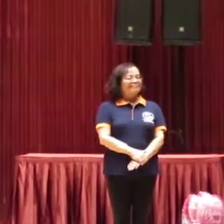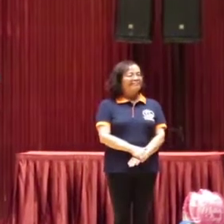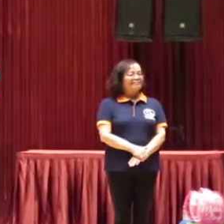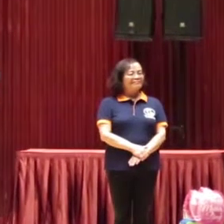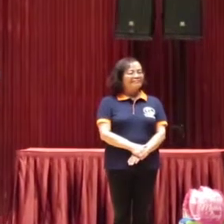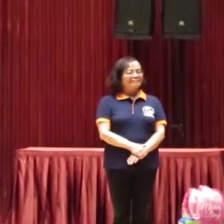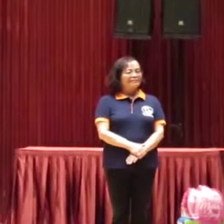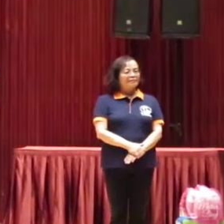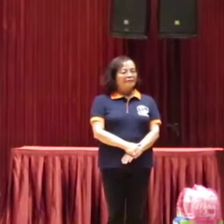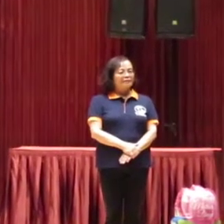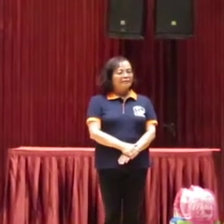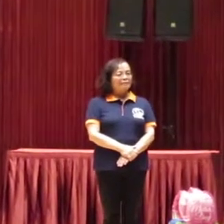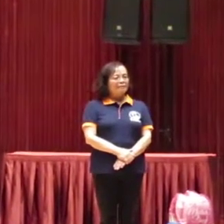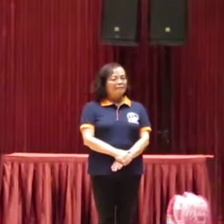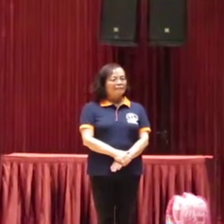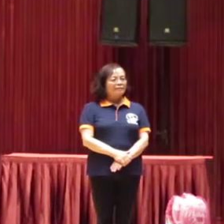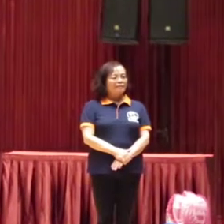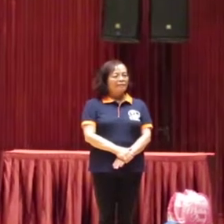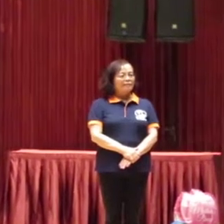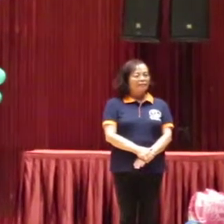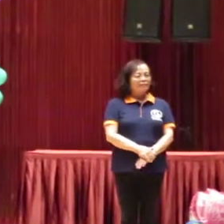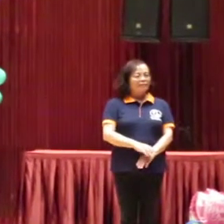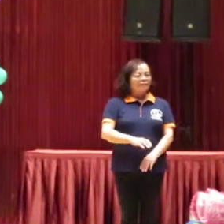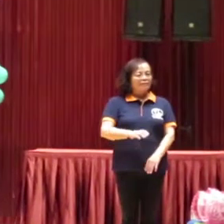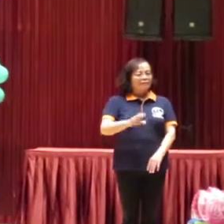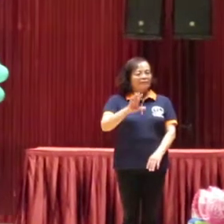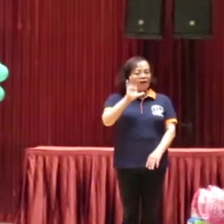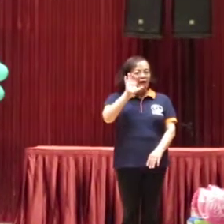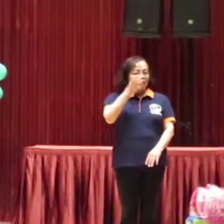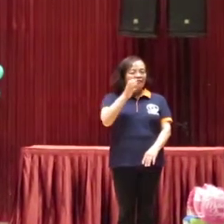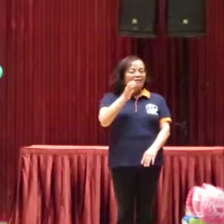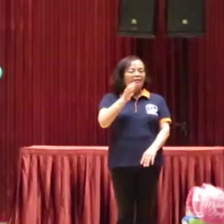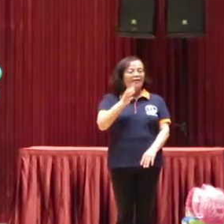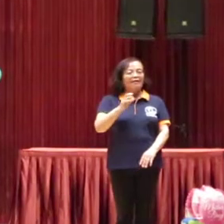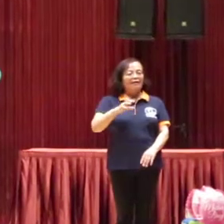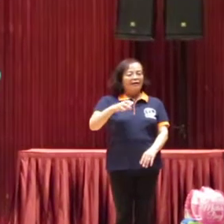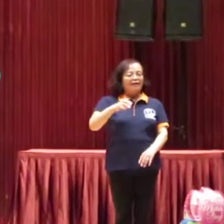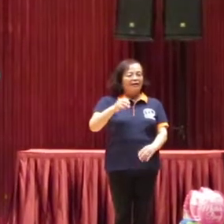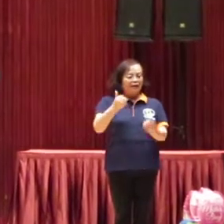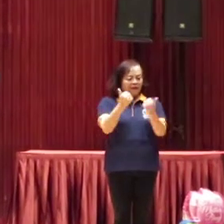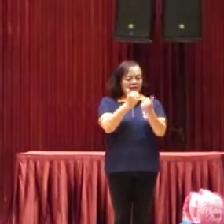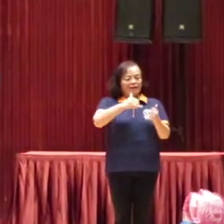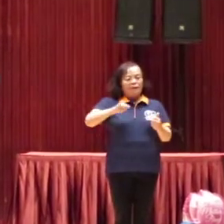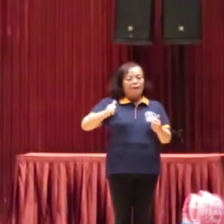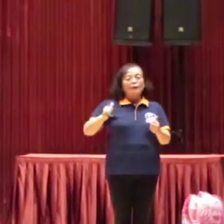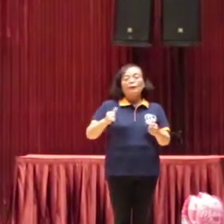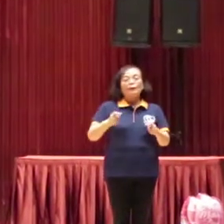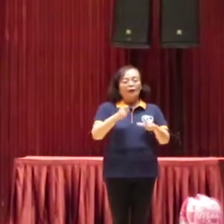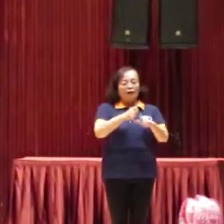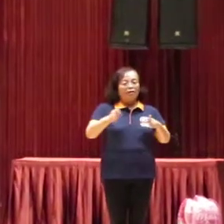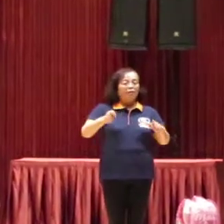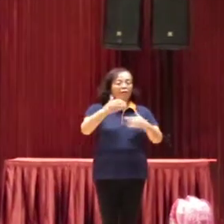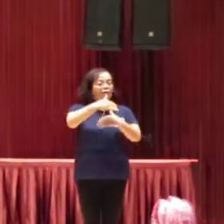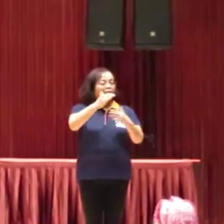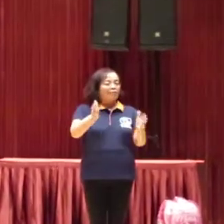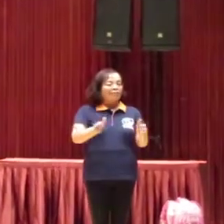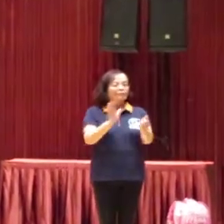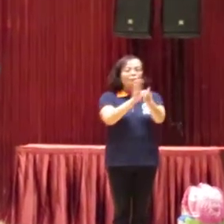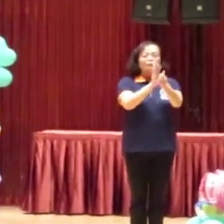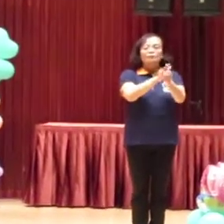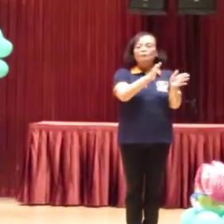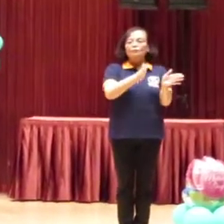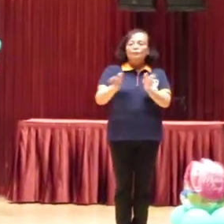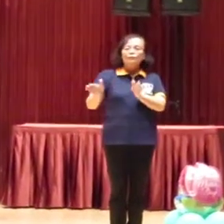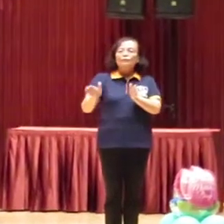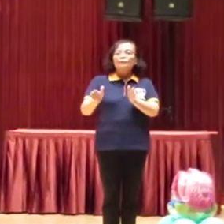来自我们蔡雅玲我们的议员办公室的我们的助理啊，我们的郑淑珍郑助理也